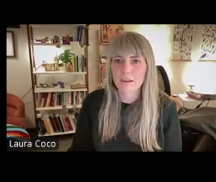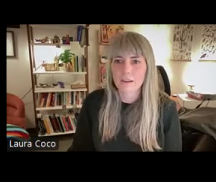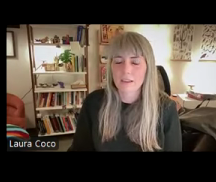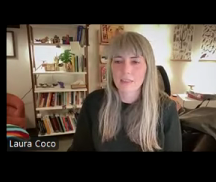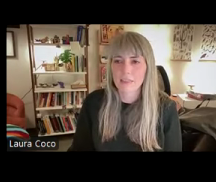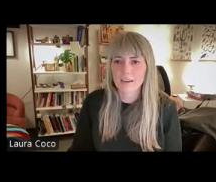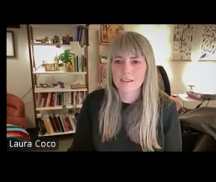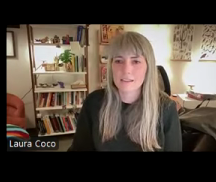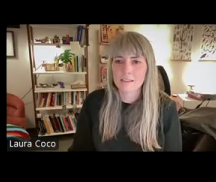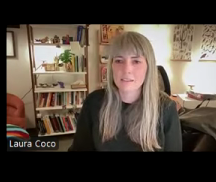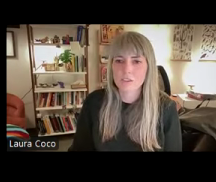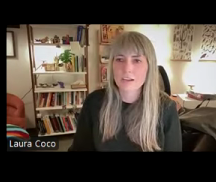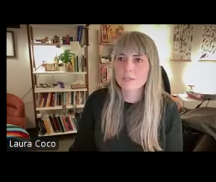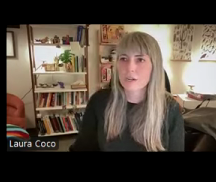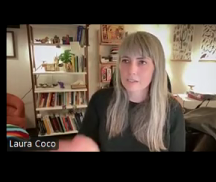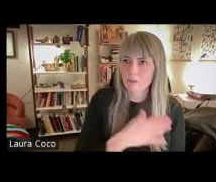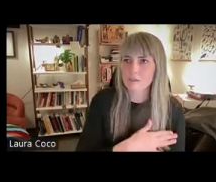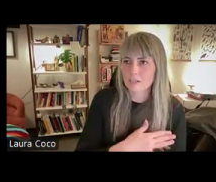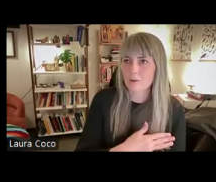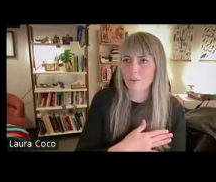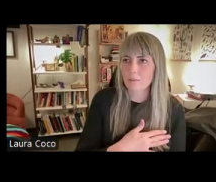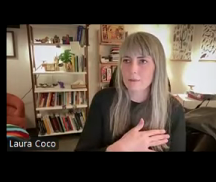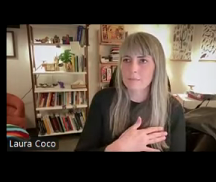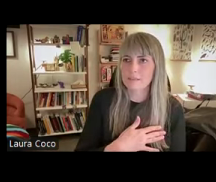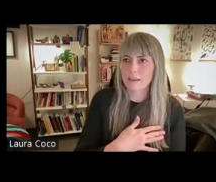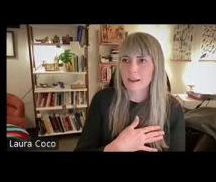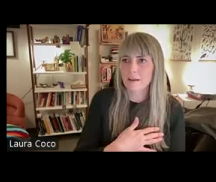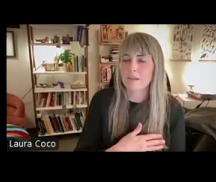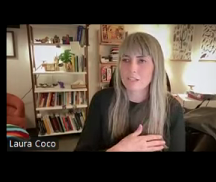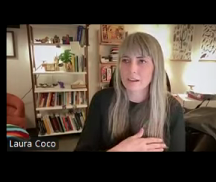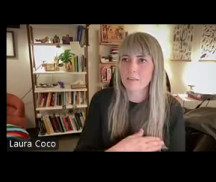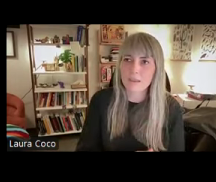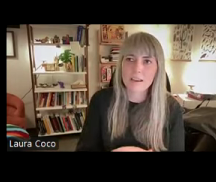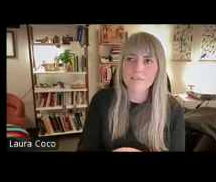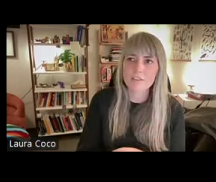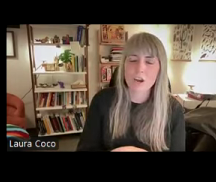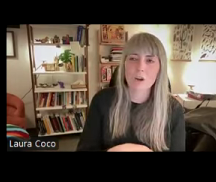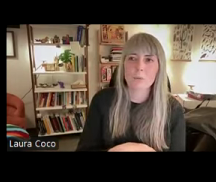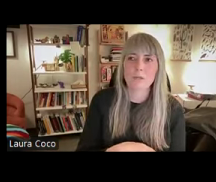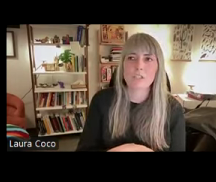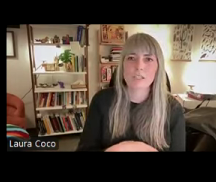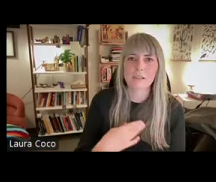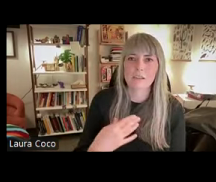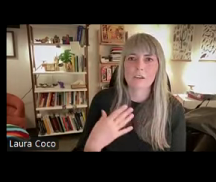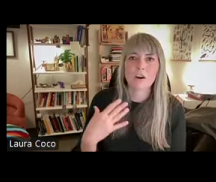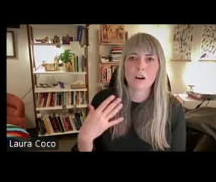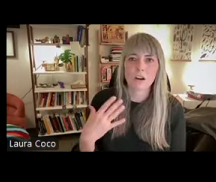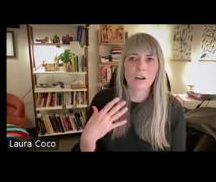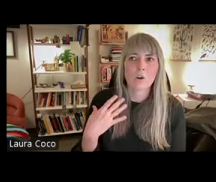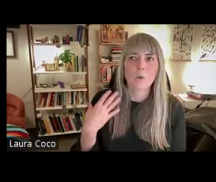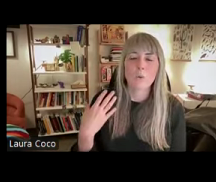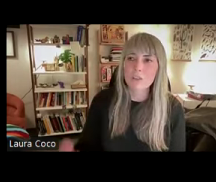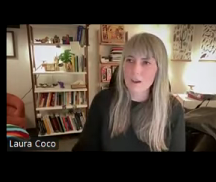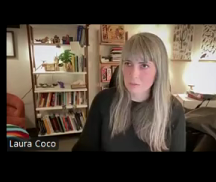También estamos haciendo un trabajo de seguimiento que está tratando de tratar algunos de sus problemas iniciales que mencioné al principio